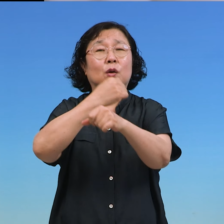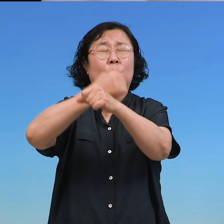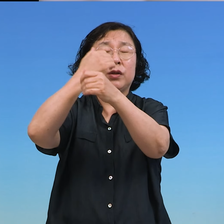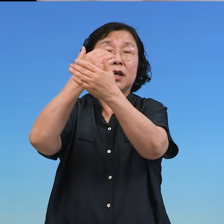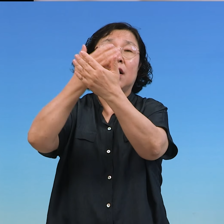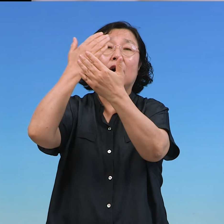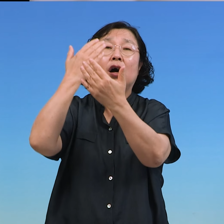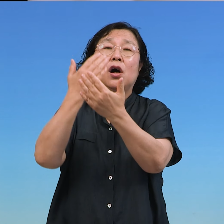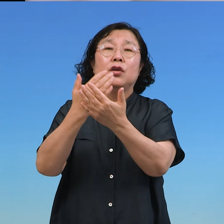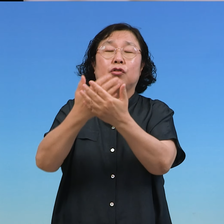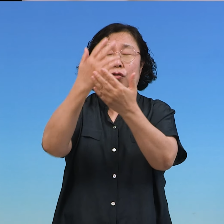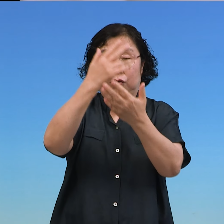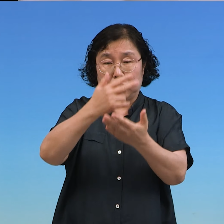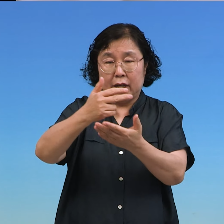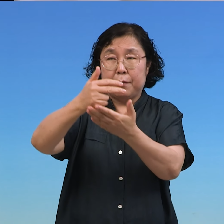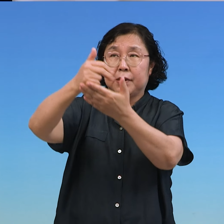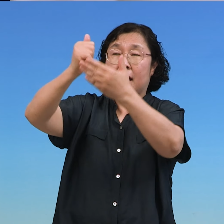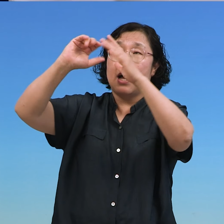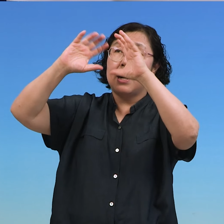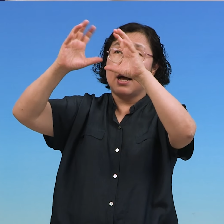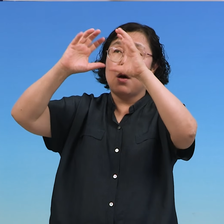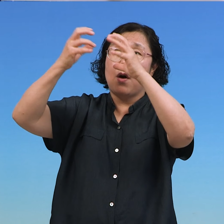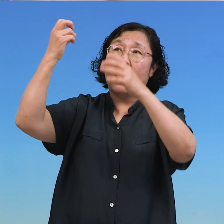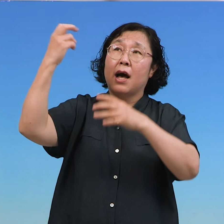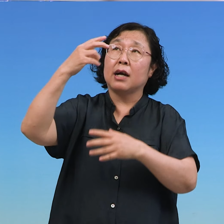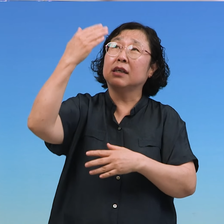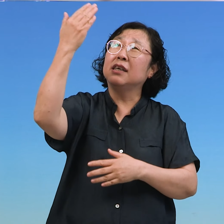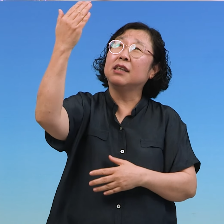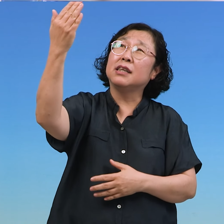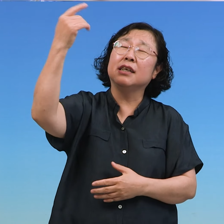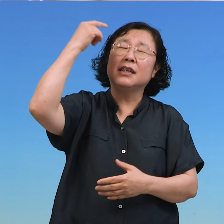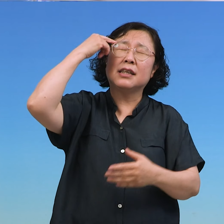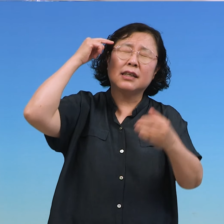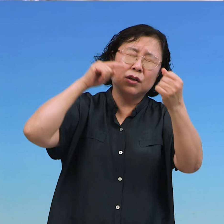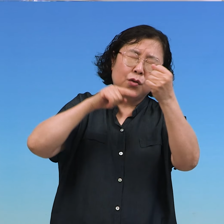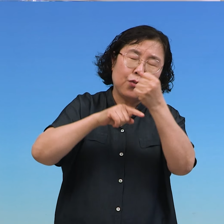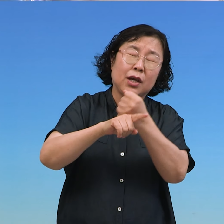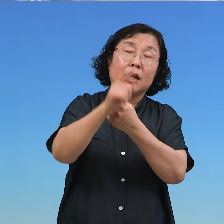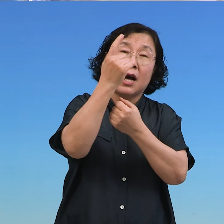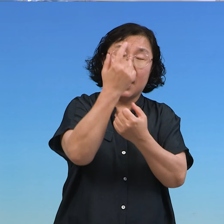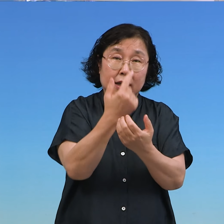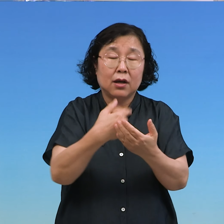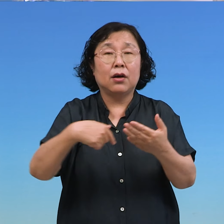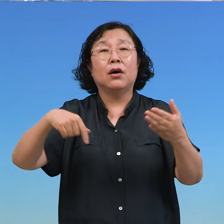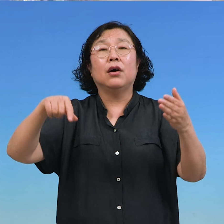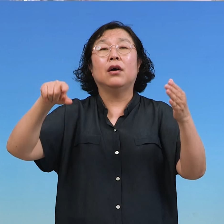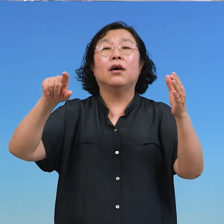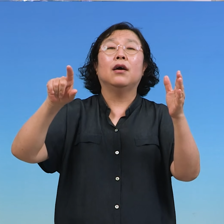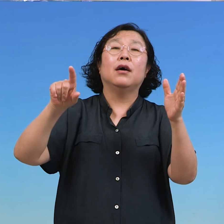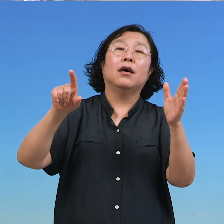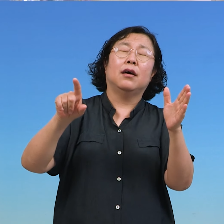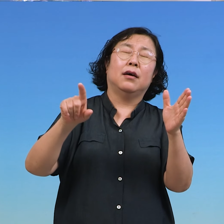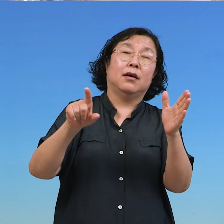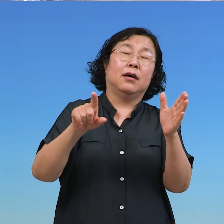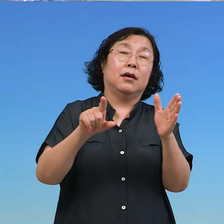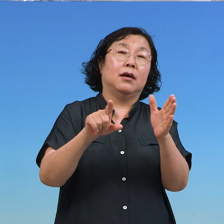주님 나라와 그 뜻을 위하여 우리 다 자리에서 일어나셔서